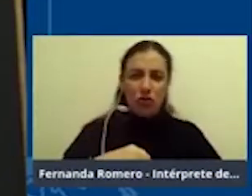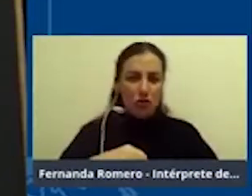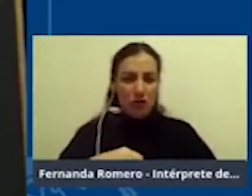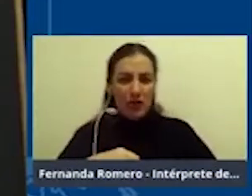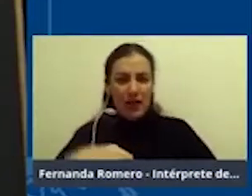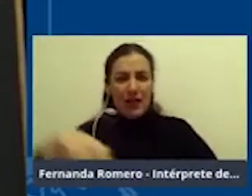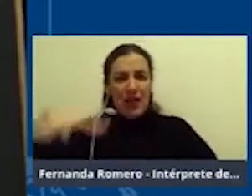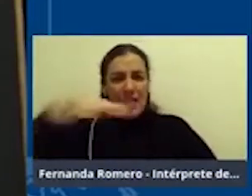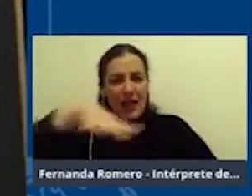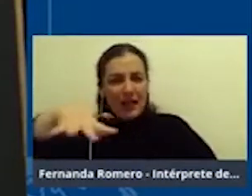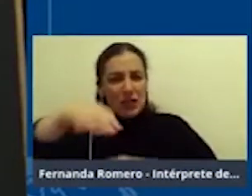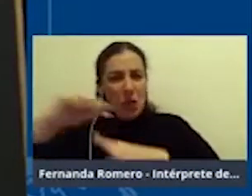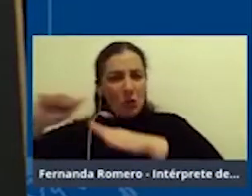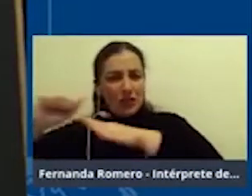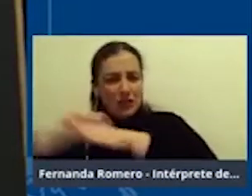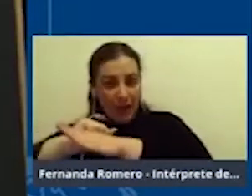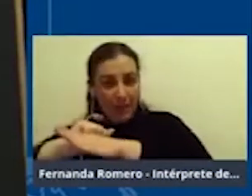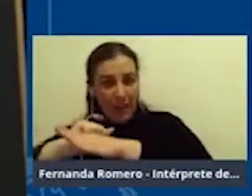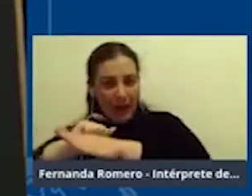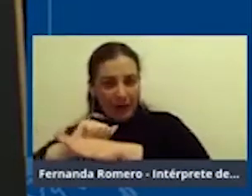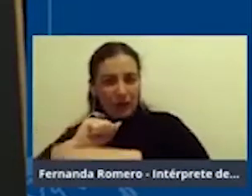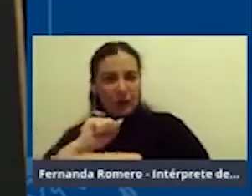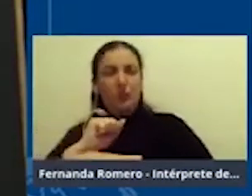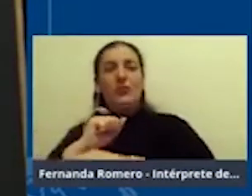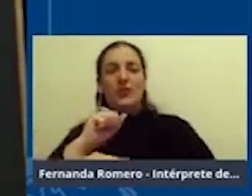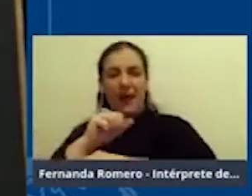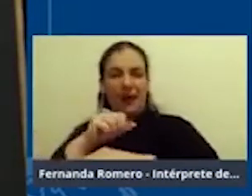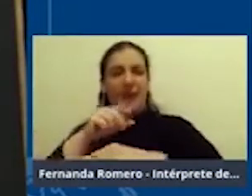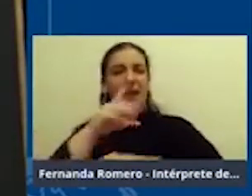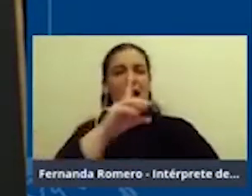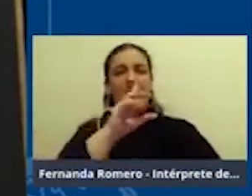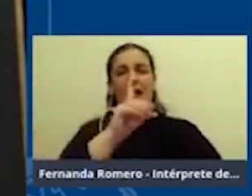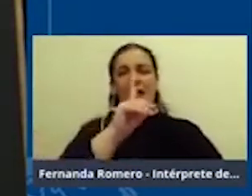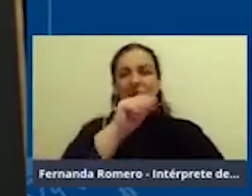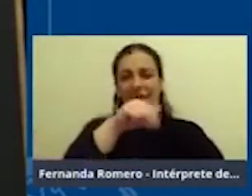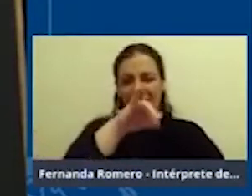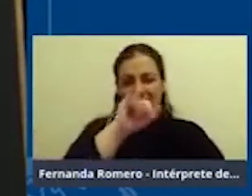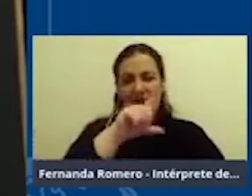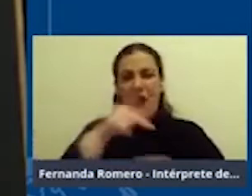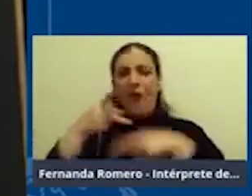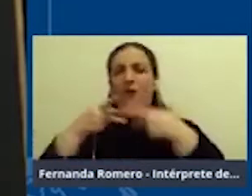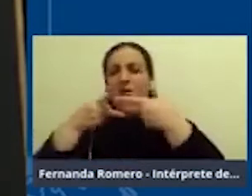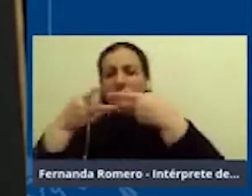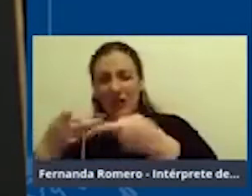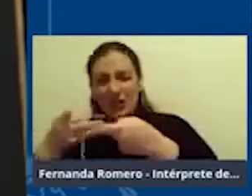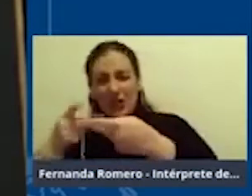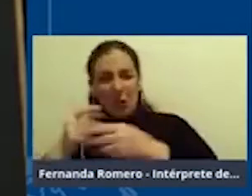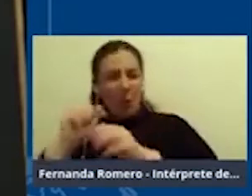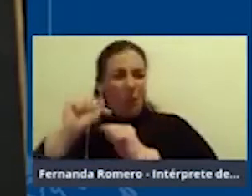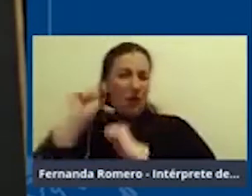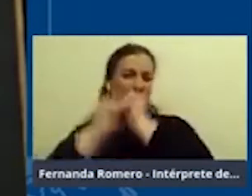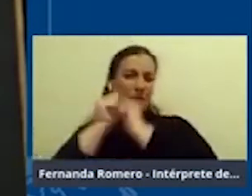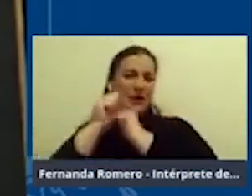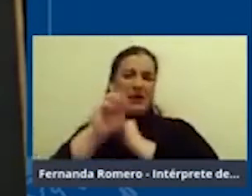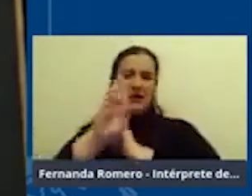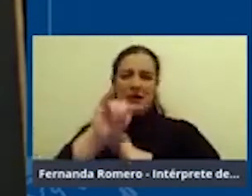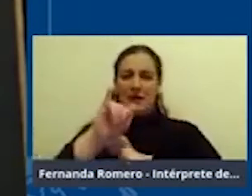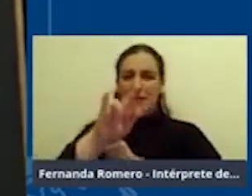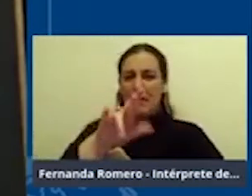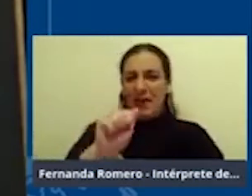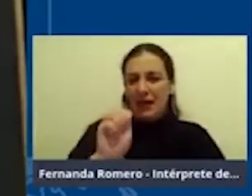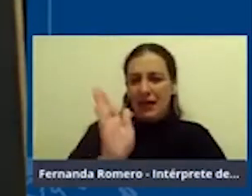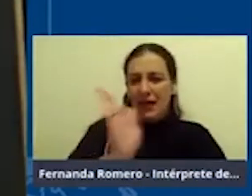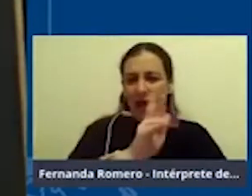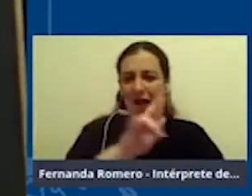calçadista também, onde o embaixador Daniel Scioli, da Argentina, esteve visitando, foi visitar a Beira Rio, a empresa Beira Rio,